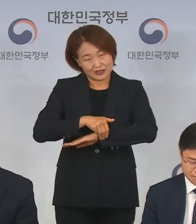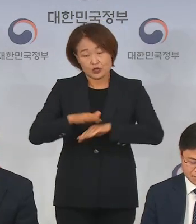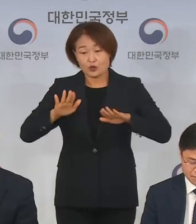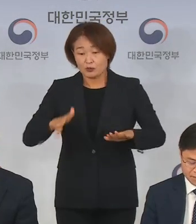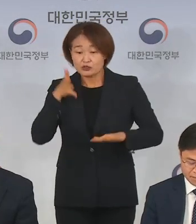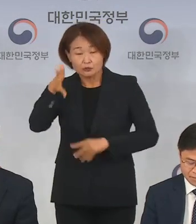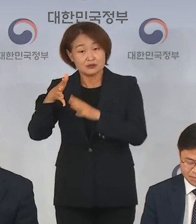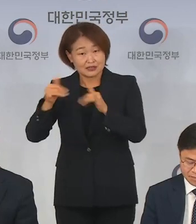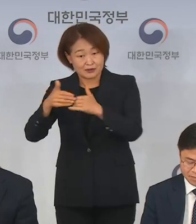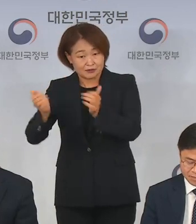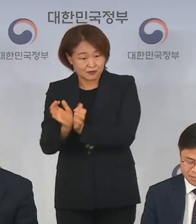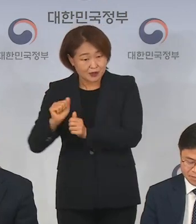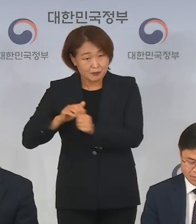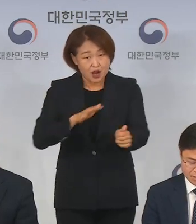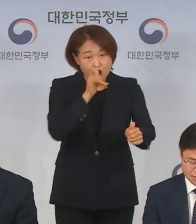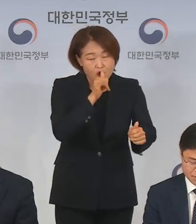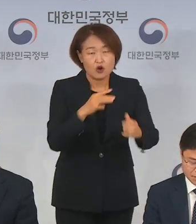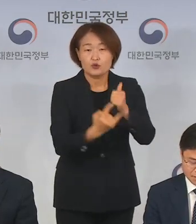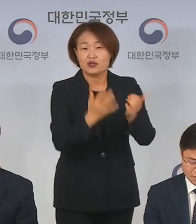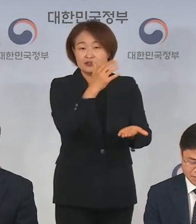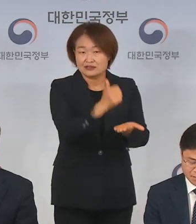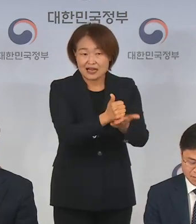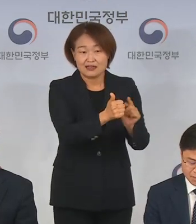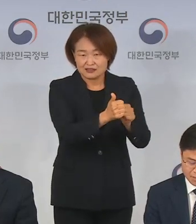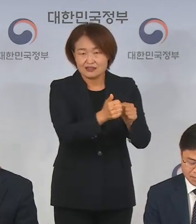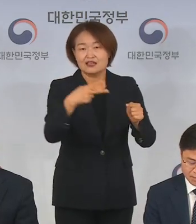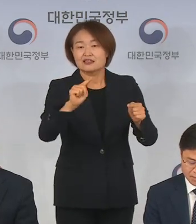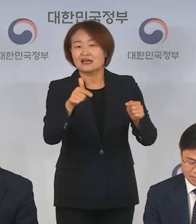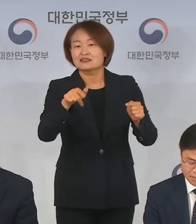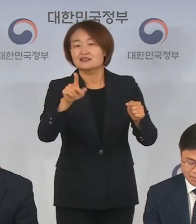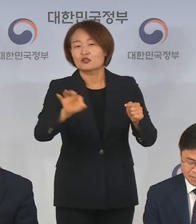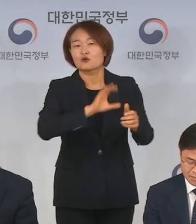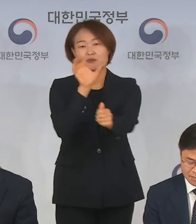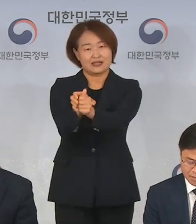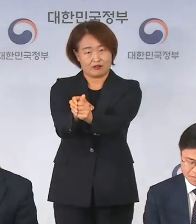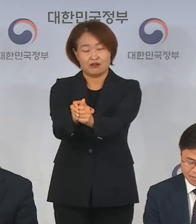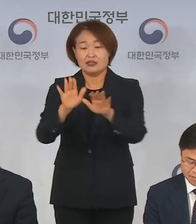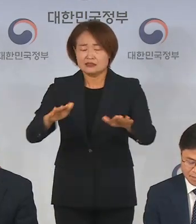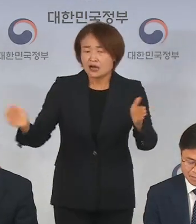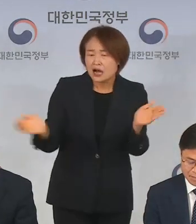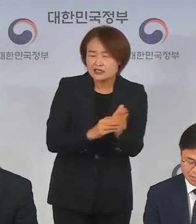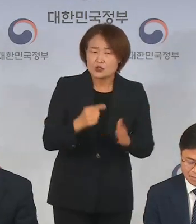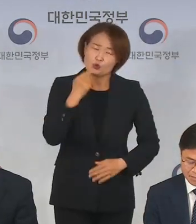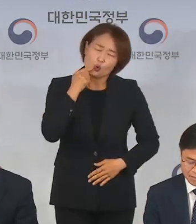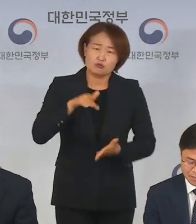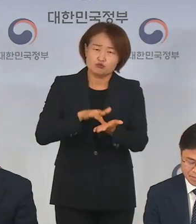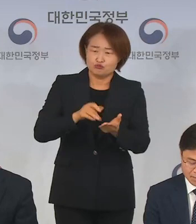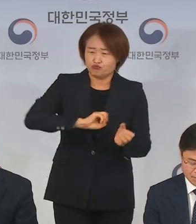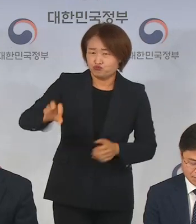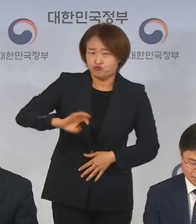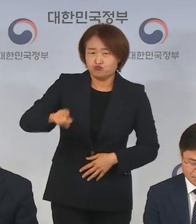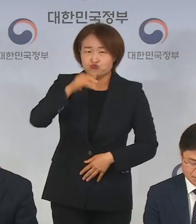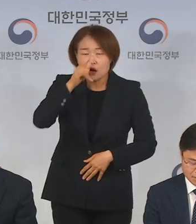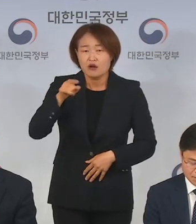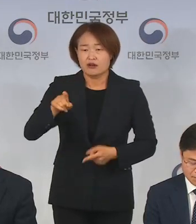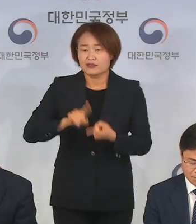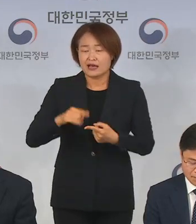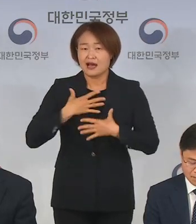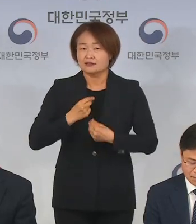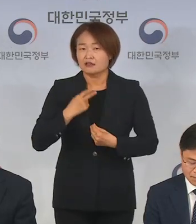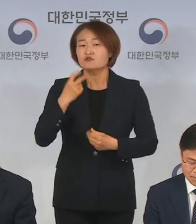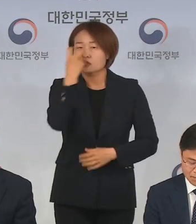시찰단은 원자력안전위원회 위원장을 단장으로 하고 지금까지 오염수 방류와 관련한 안전성